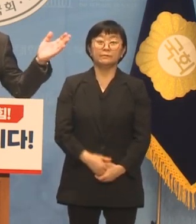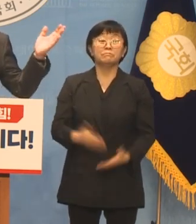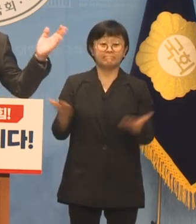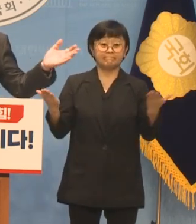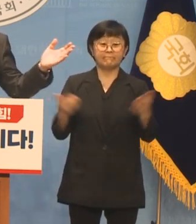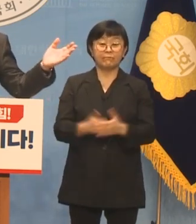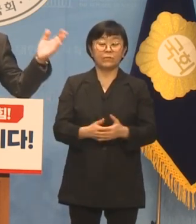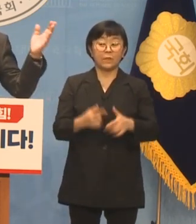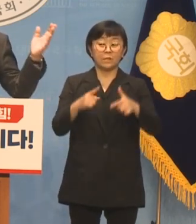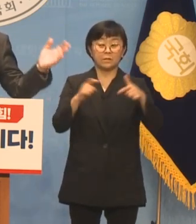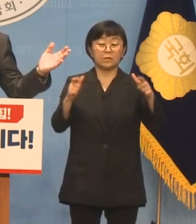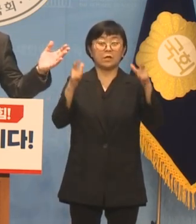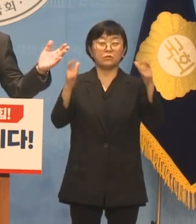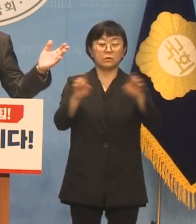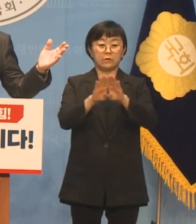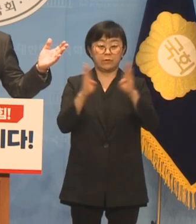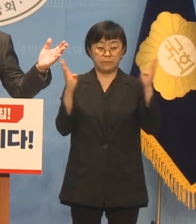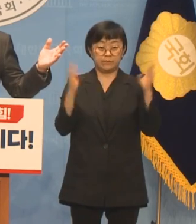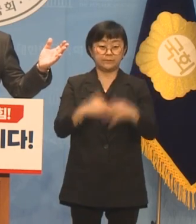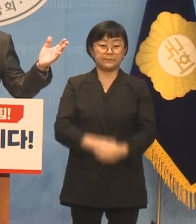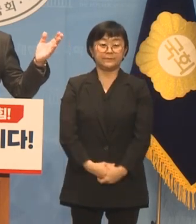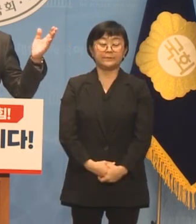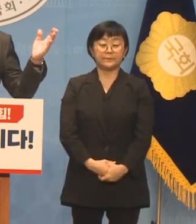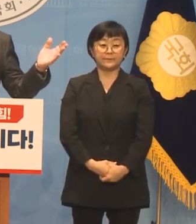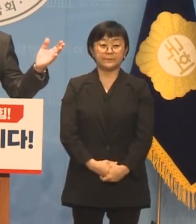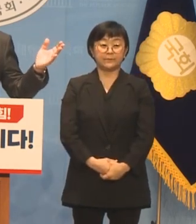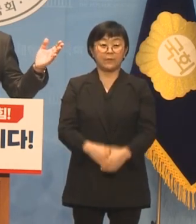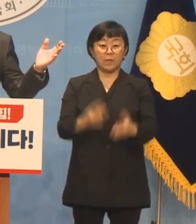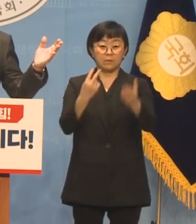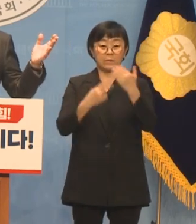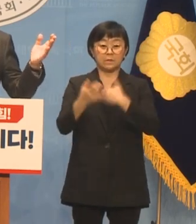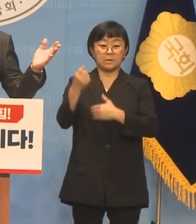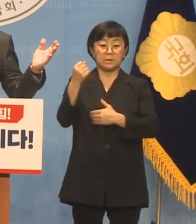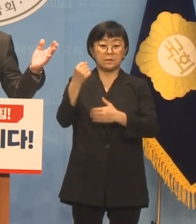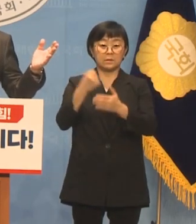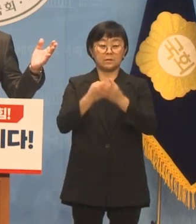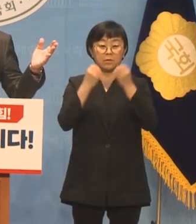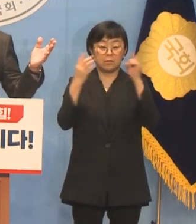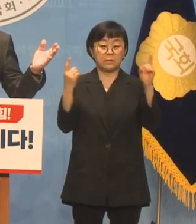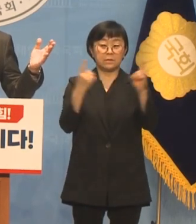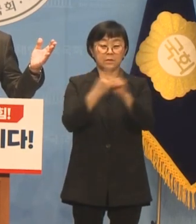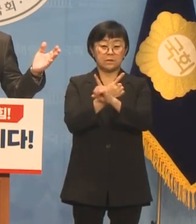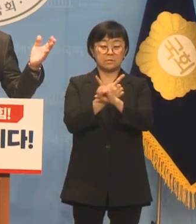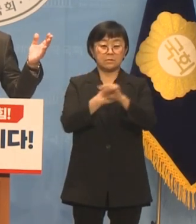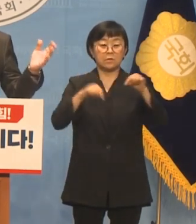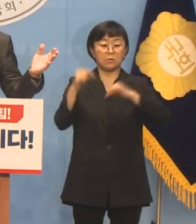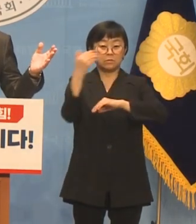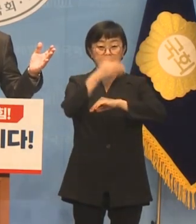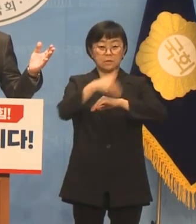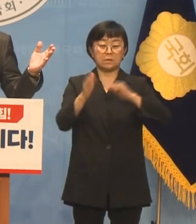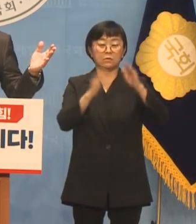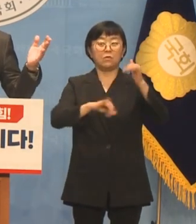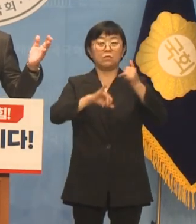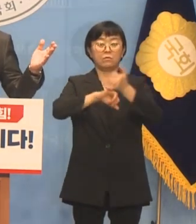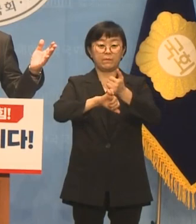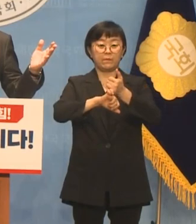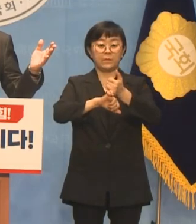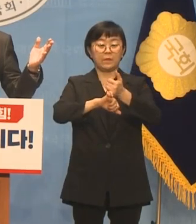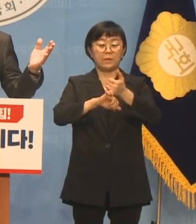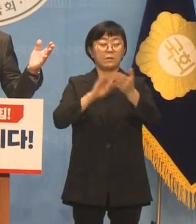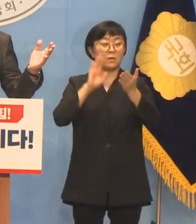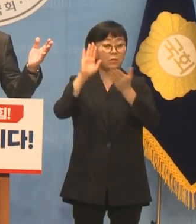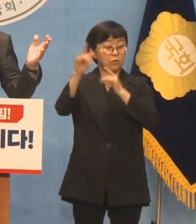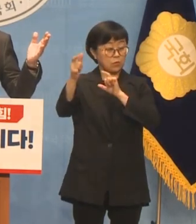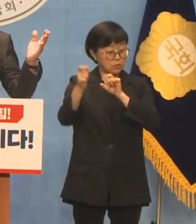박진의 서대문을 열어라. 이 비전을 담은 혁신적인 정책 공약들을